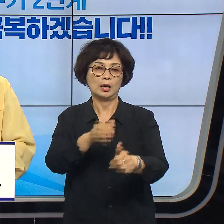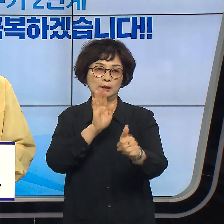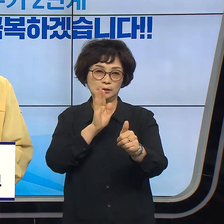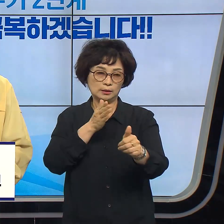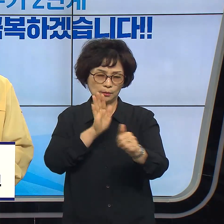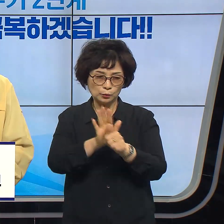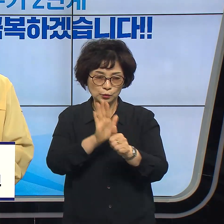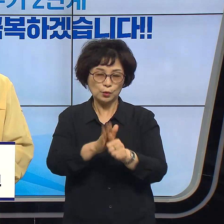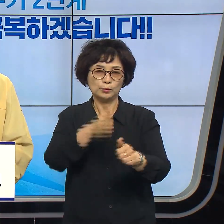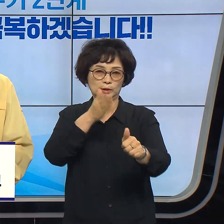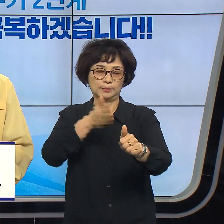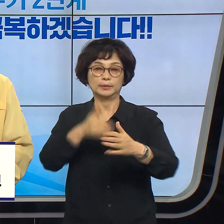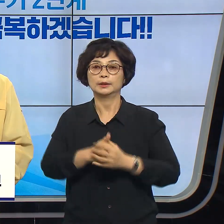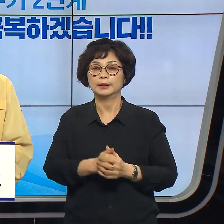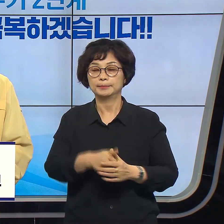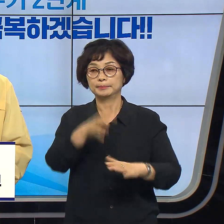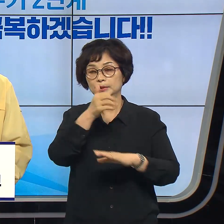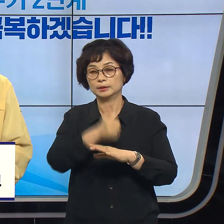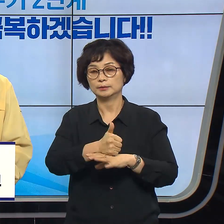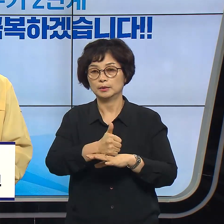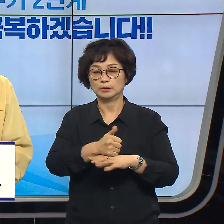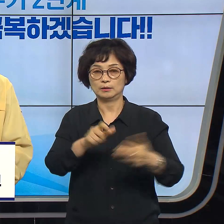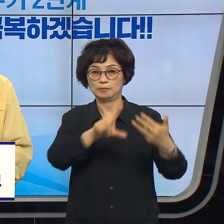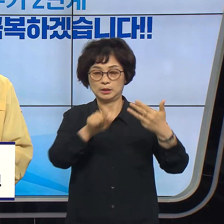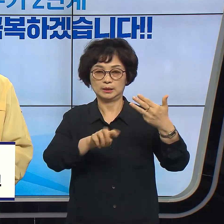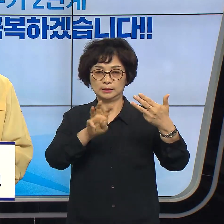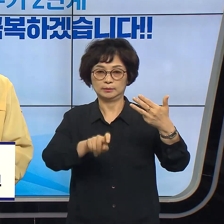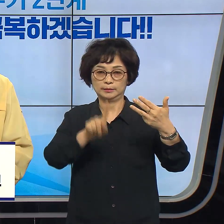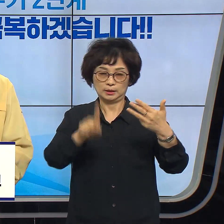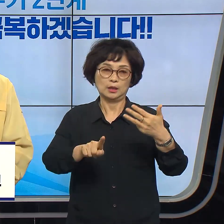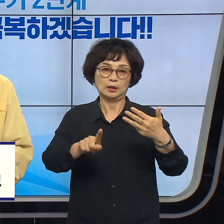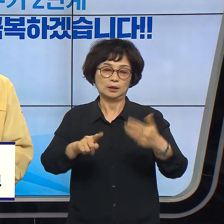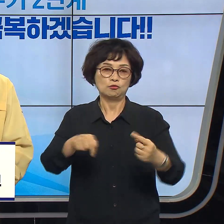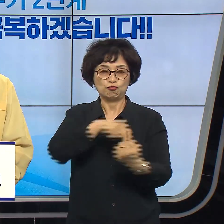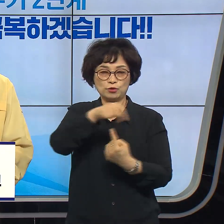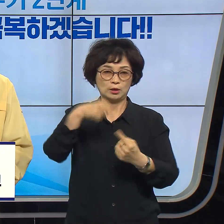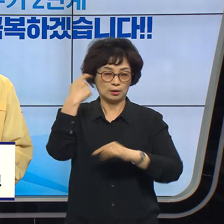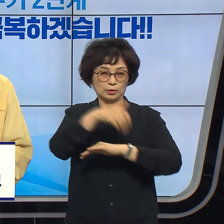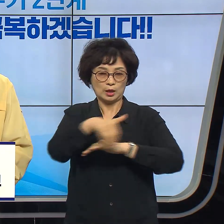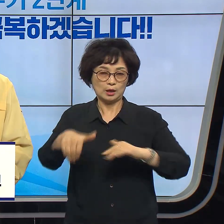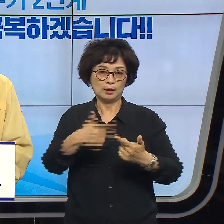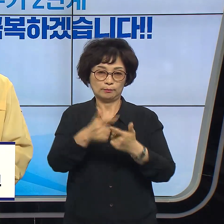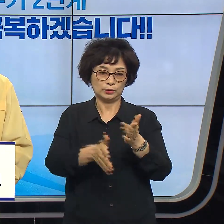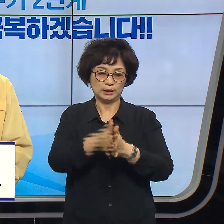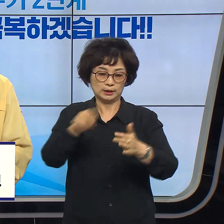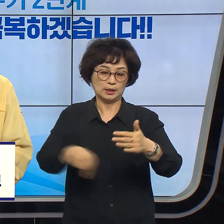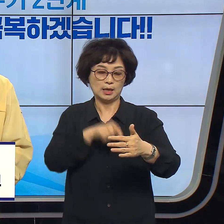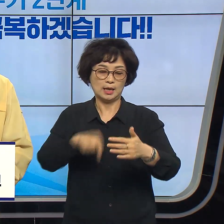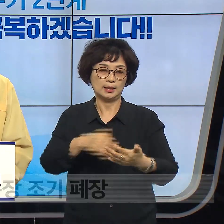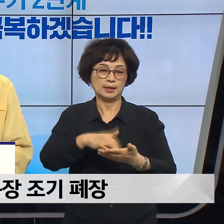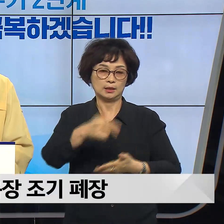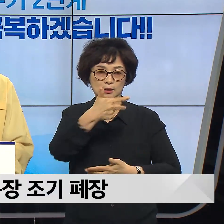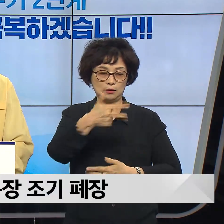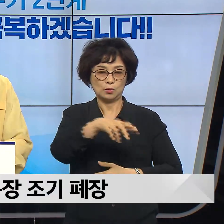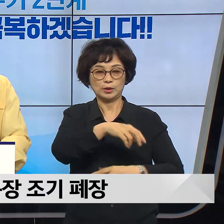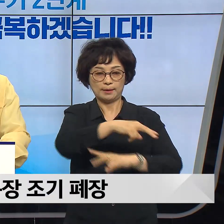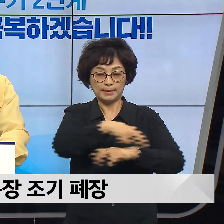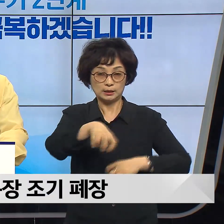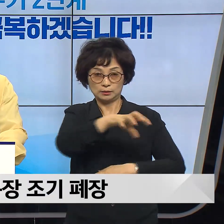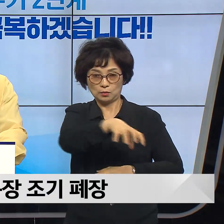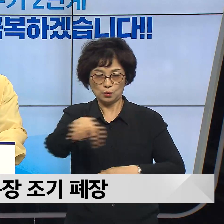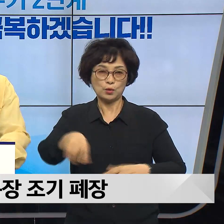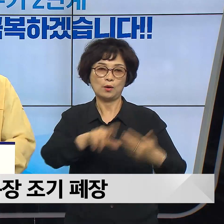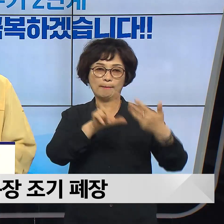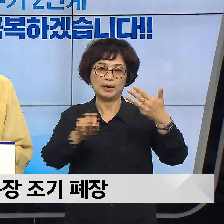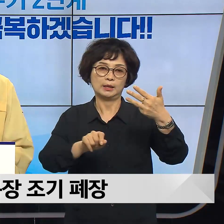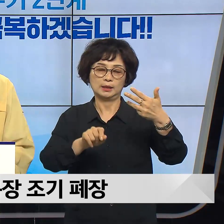부탁드립니다. 마지막으로 8월 31일까지 운영될 예정이었던 시영 내 7개 해수욕장을 8월